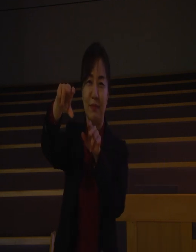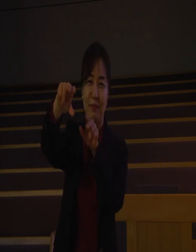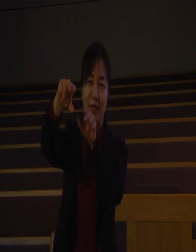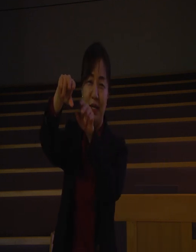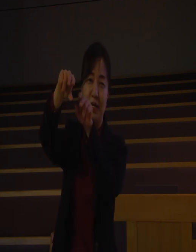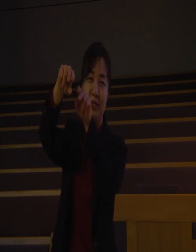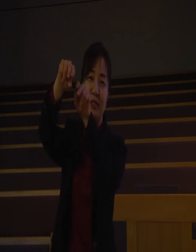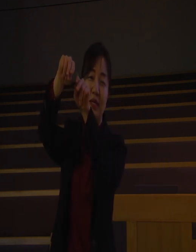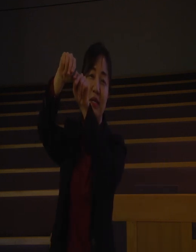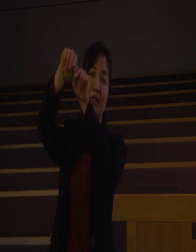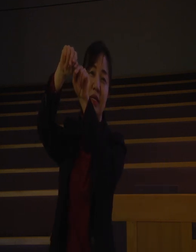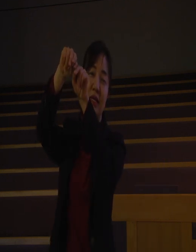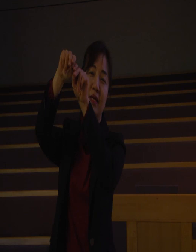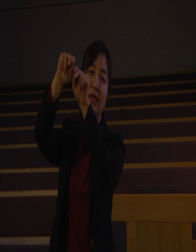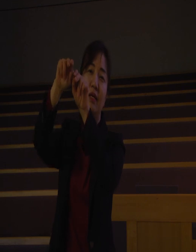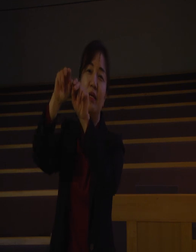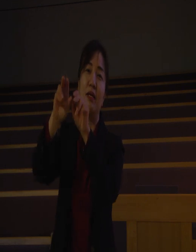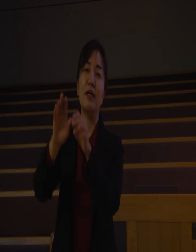십자가를